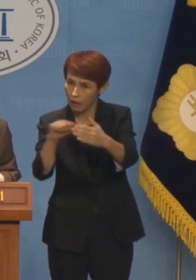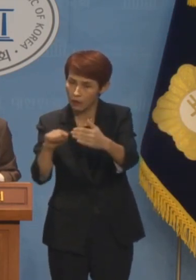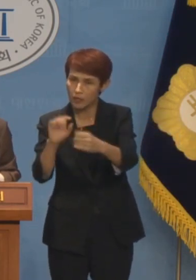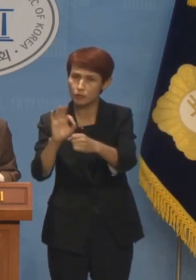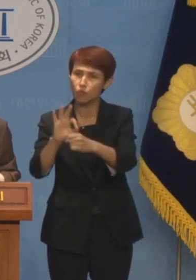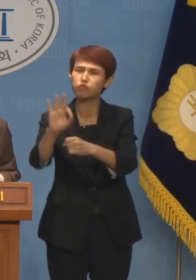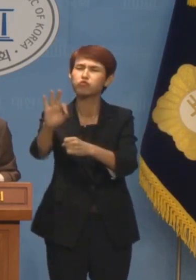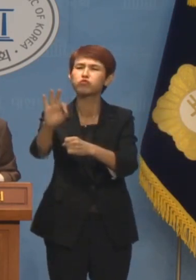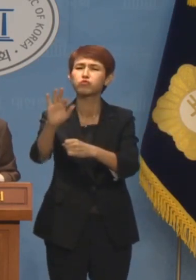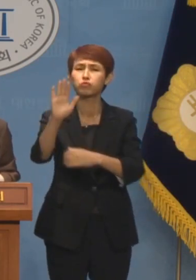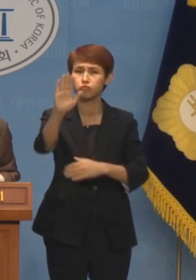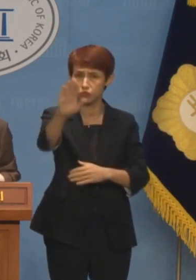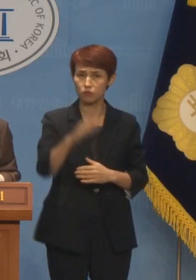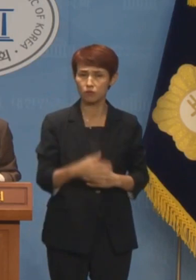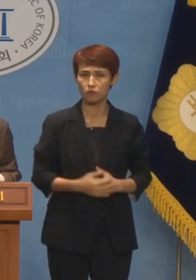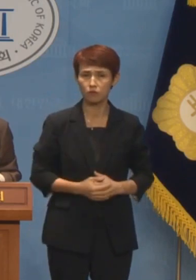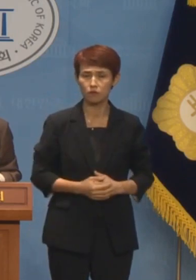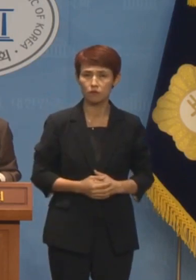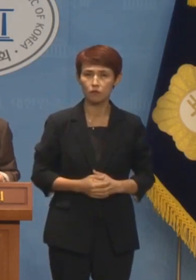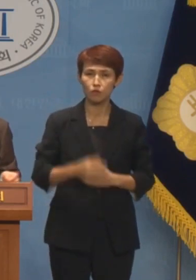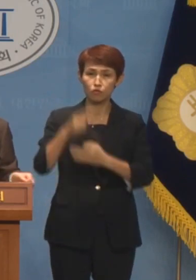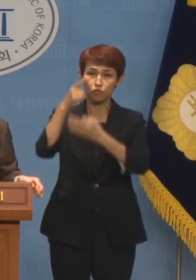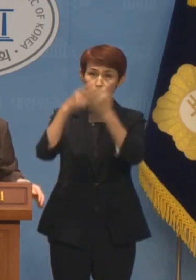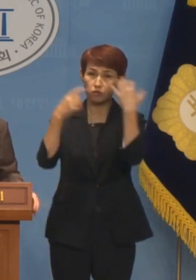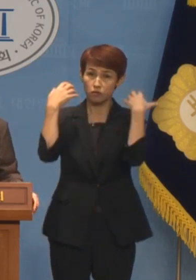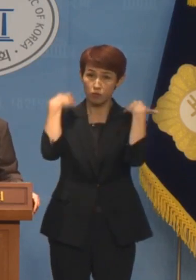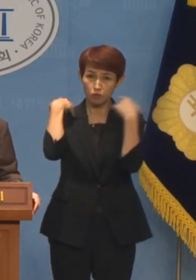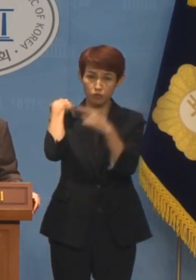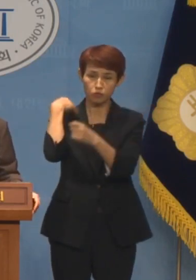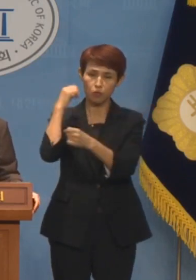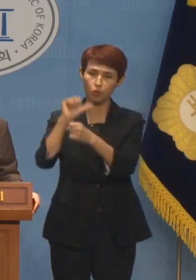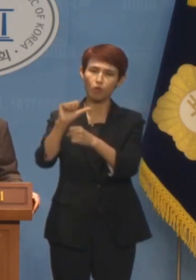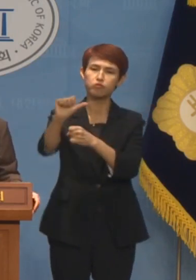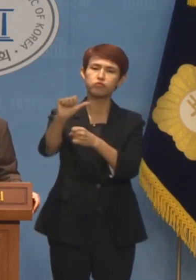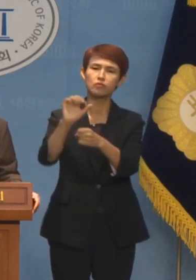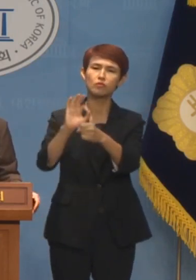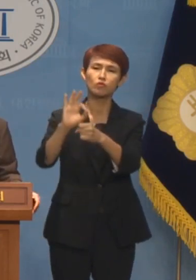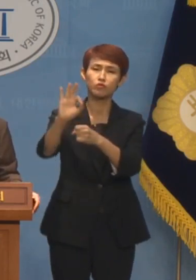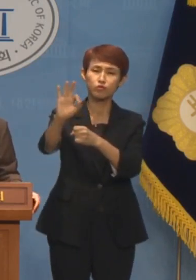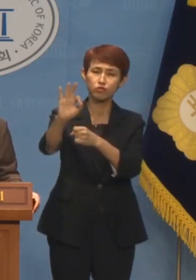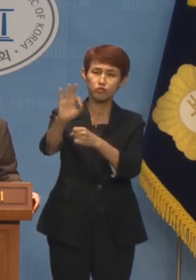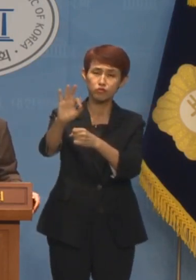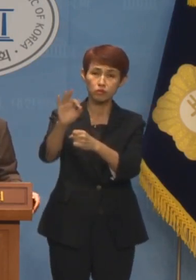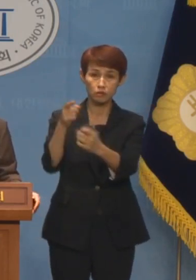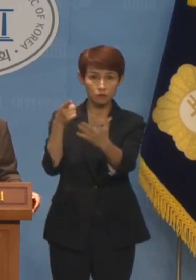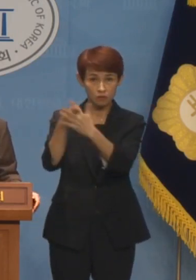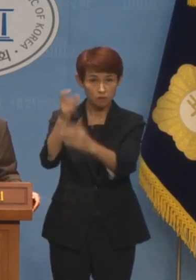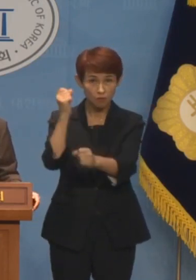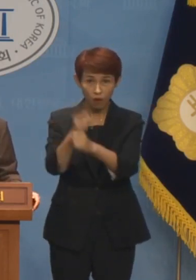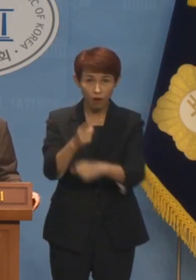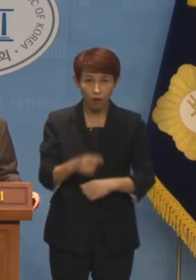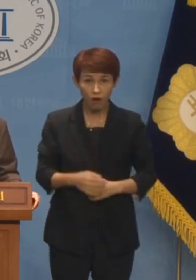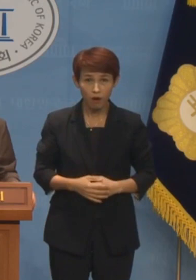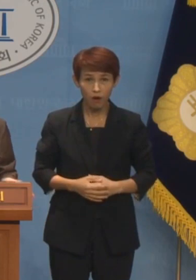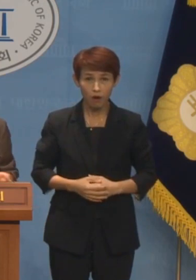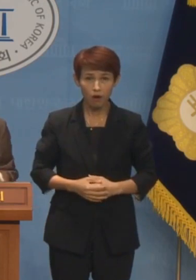후의 일입니다. 윤석열 정부는 그 사이 5년 후, 10년 후로 시간 여행이라도